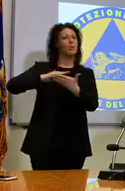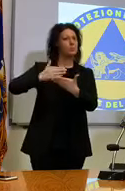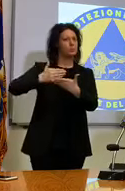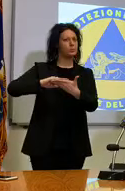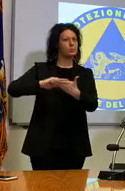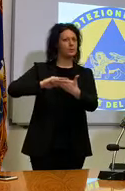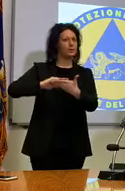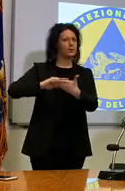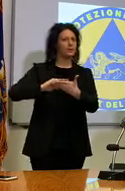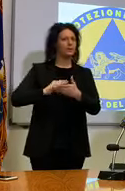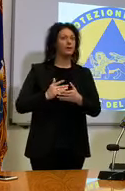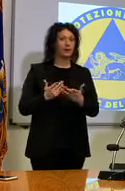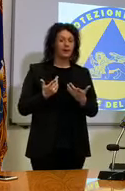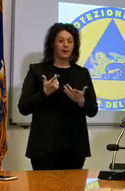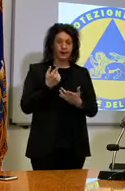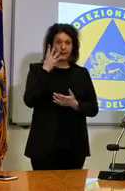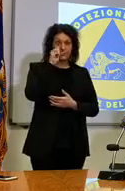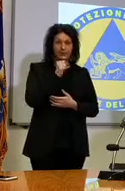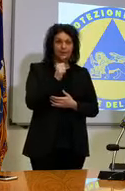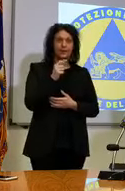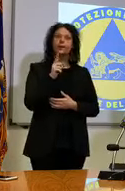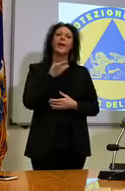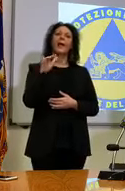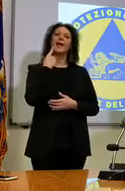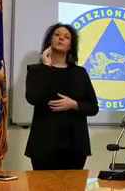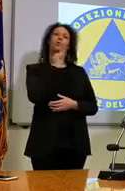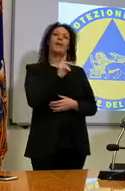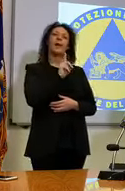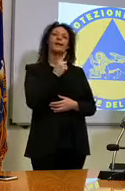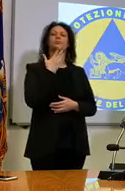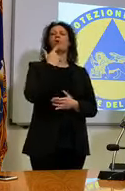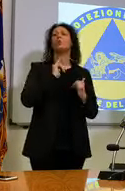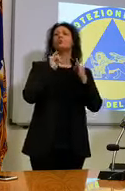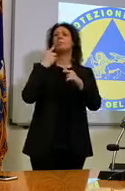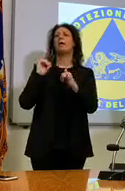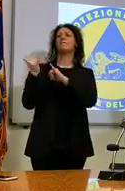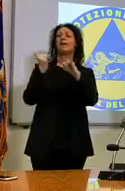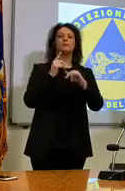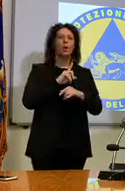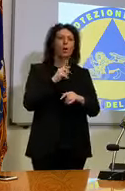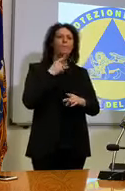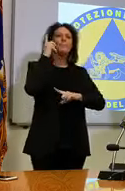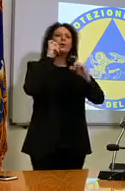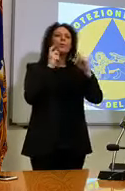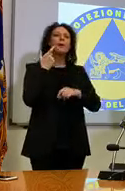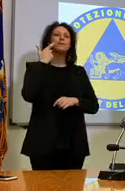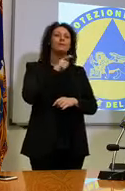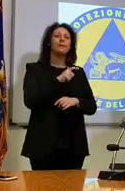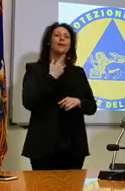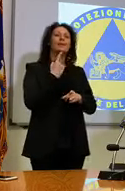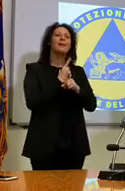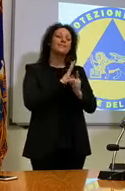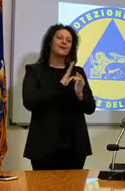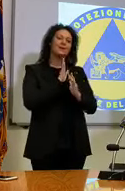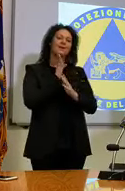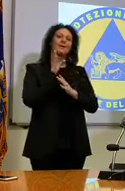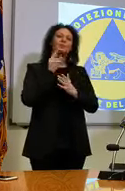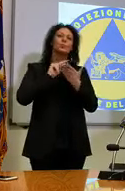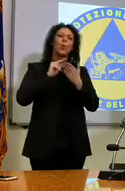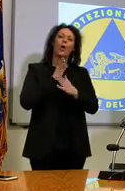scritto quando mi fai uscire perché devo far festa, mi ha chiesto devo andare a prendermi il computer per fare lezione. È una roba